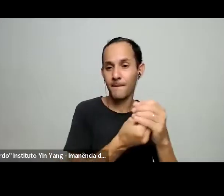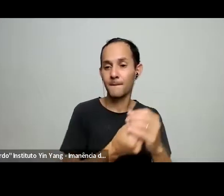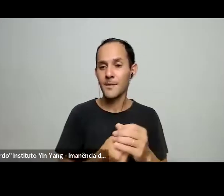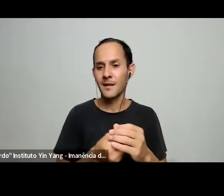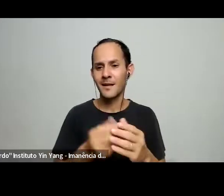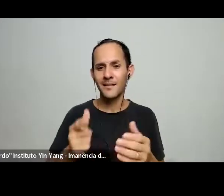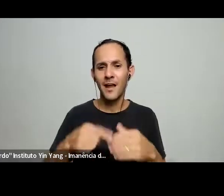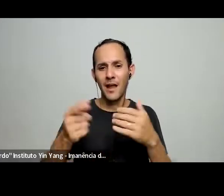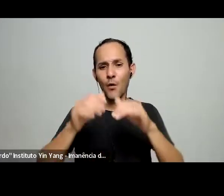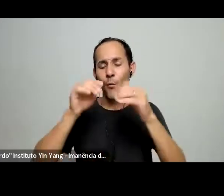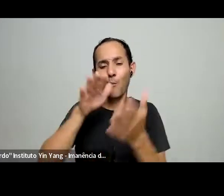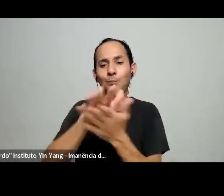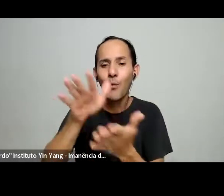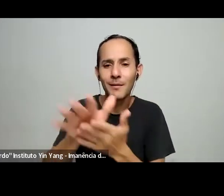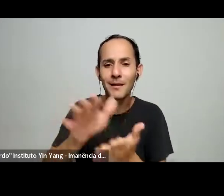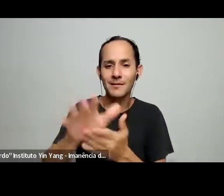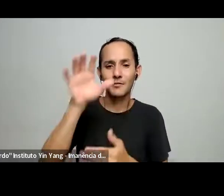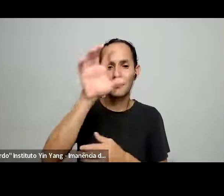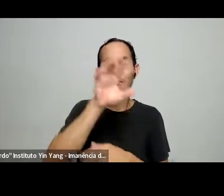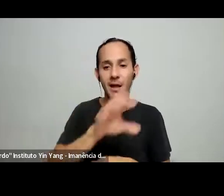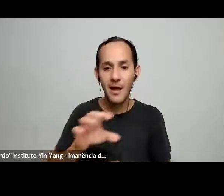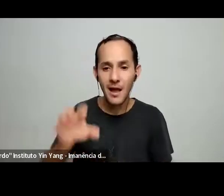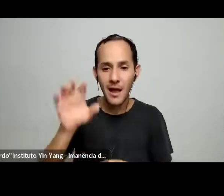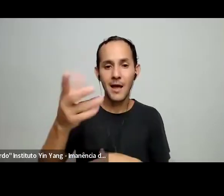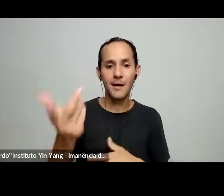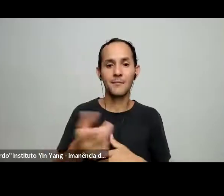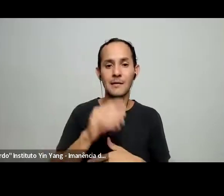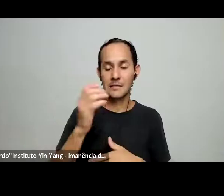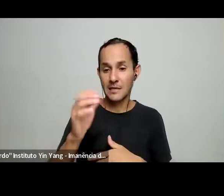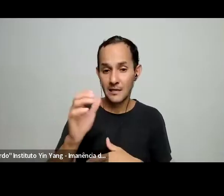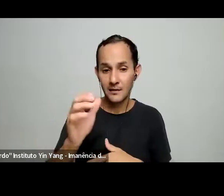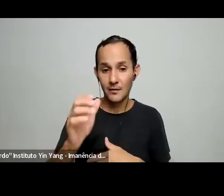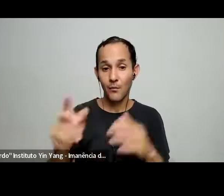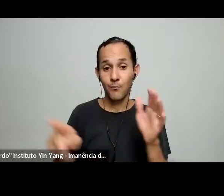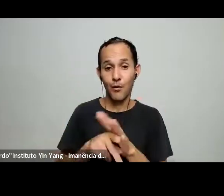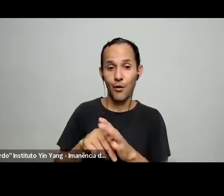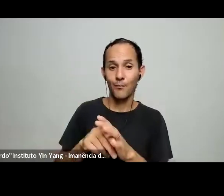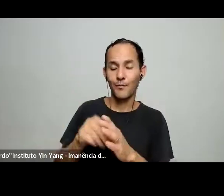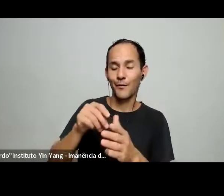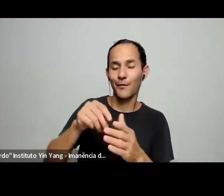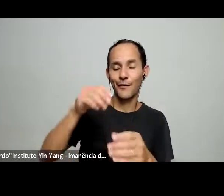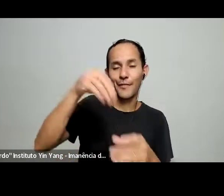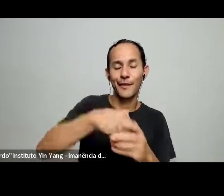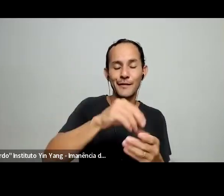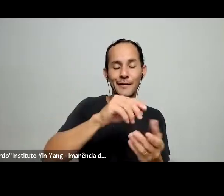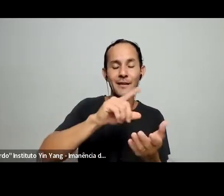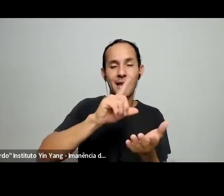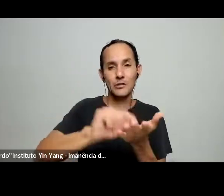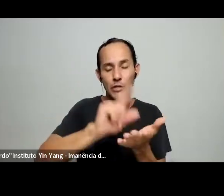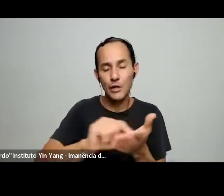são algumas publicações aí de mapas, né? Algumas publicações científicas derivadas de mapas. Tem vários outros que não estão aqui,